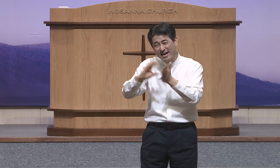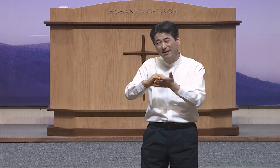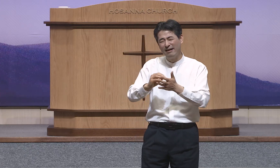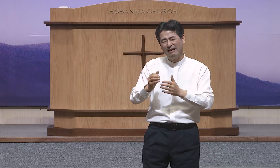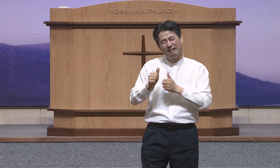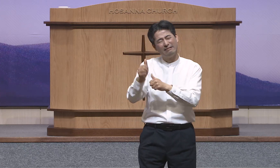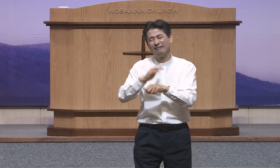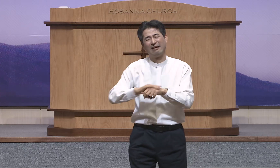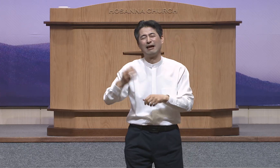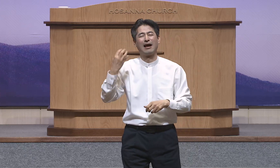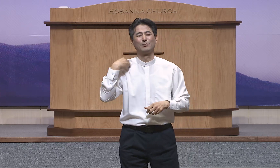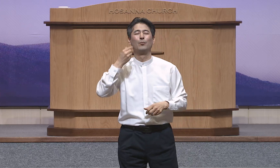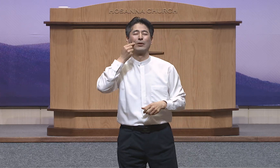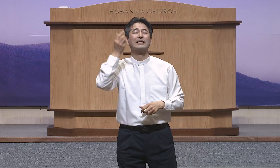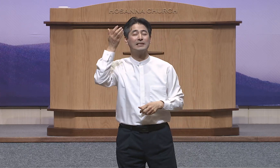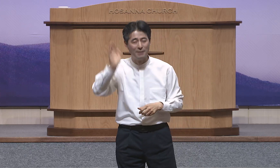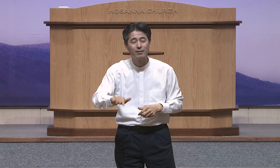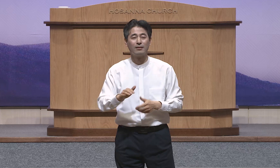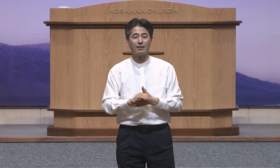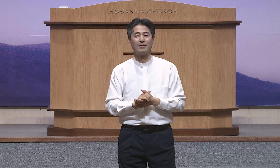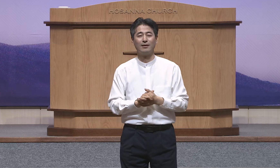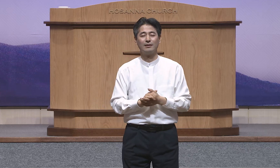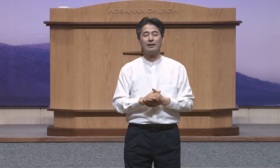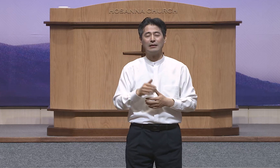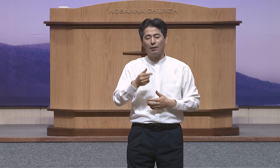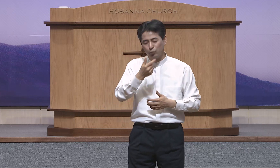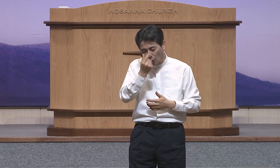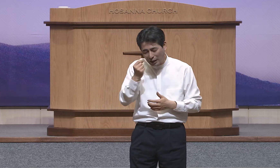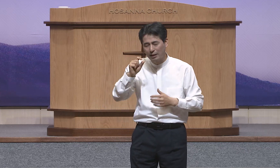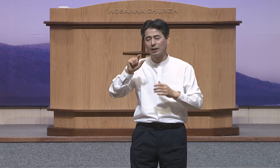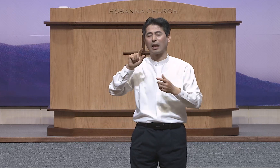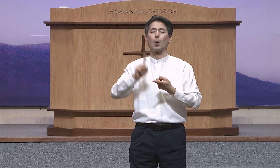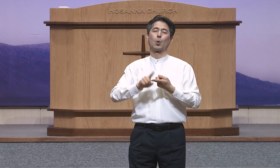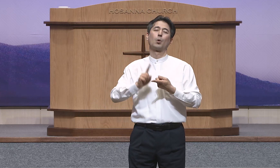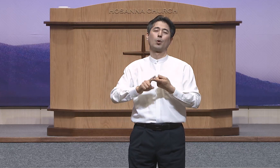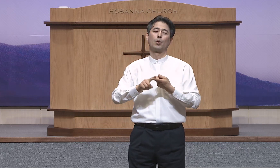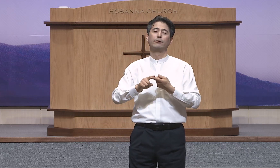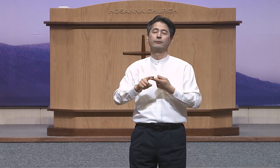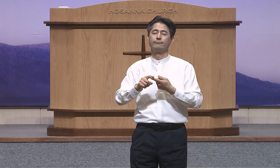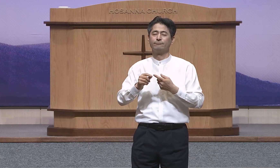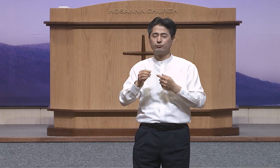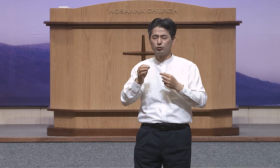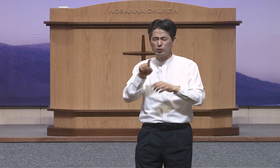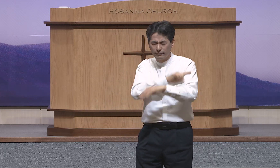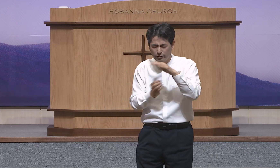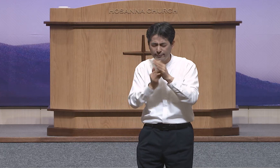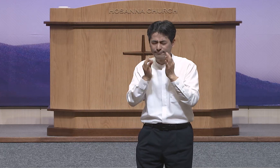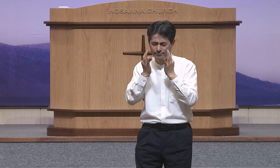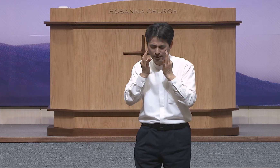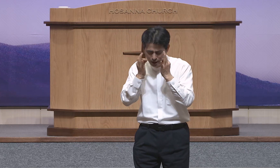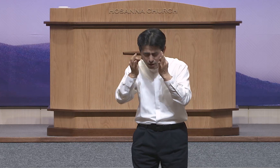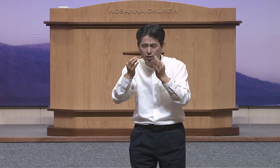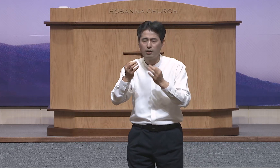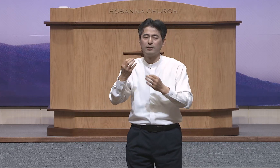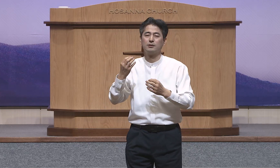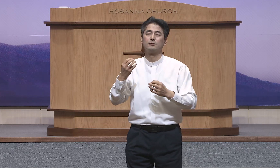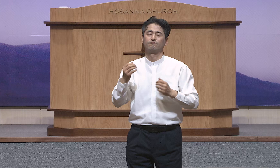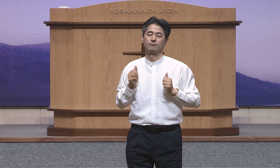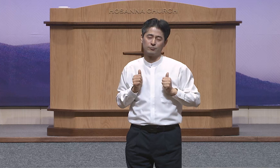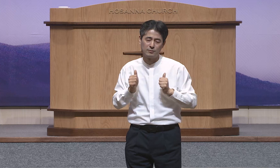부르셨는데 예수님의 그 십자가를 완벽하게 저는 따라갈 수 없습니다. 그렇지만 제가 할 수 있는 대로